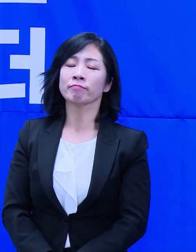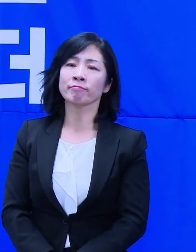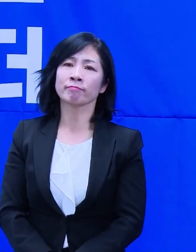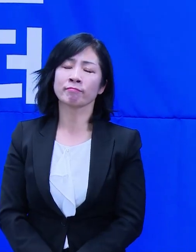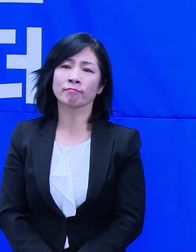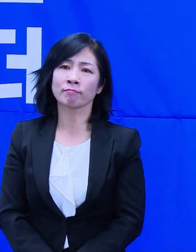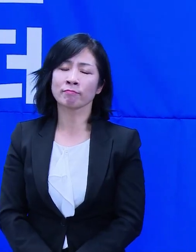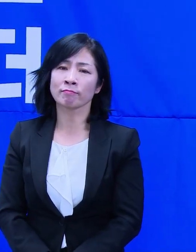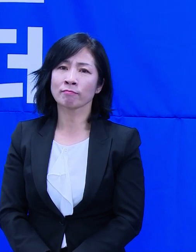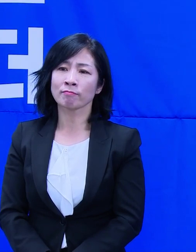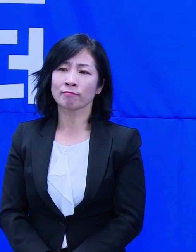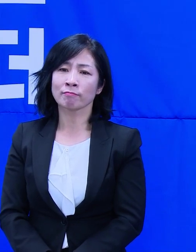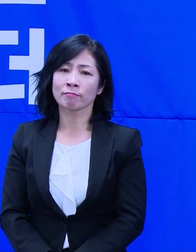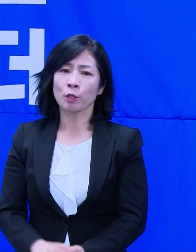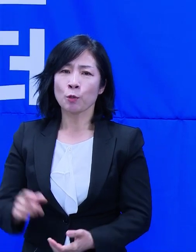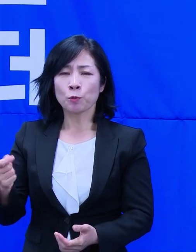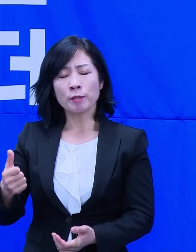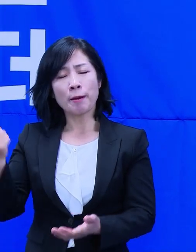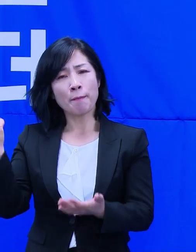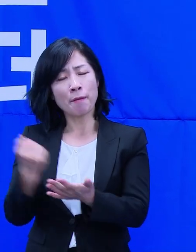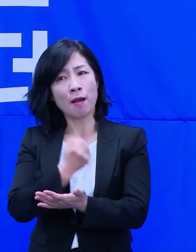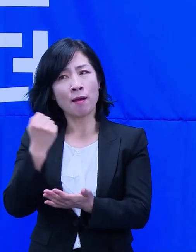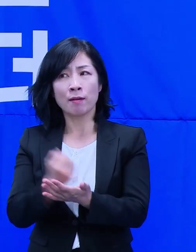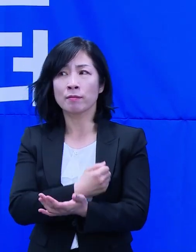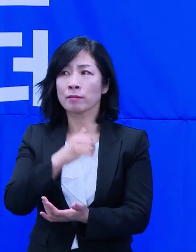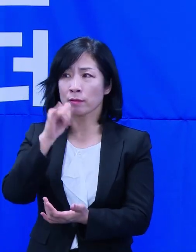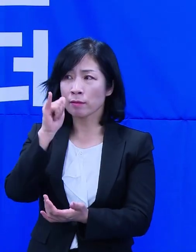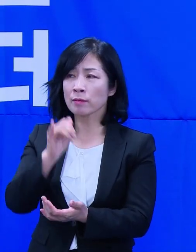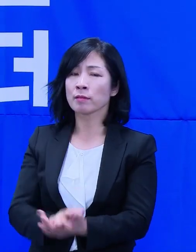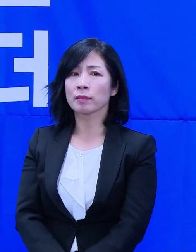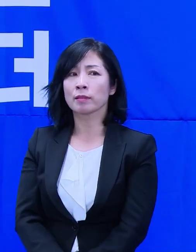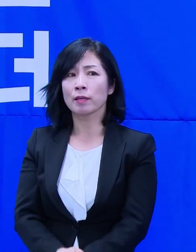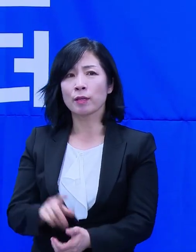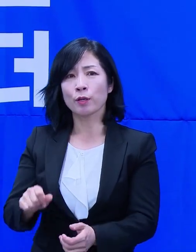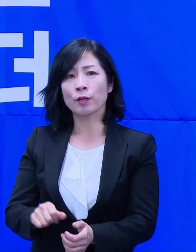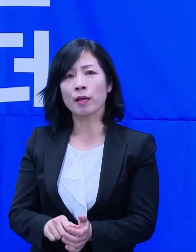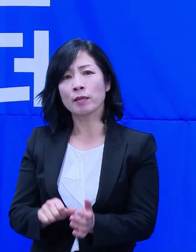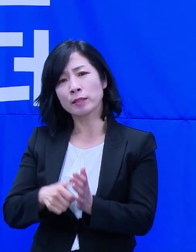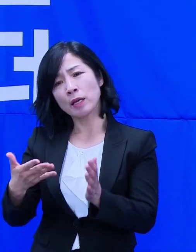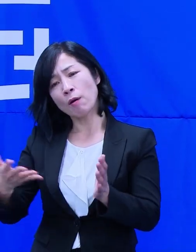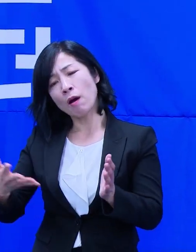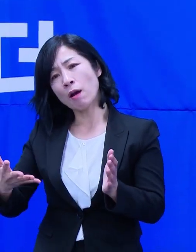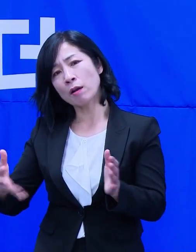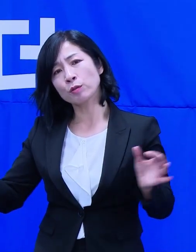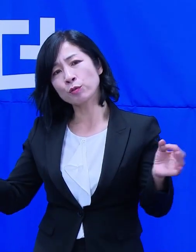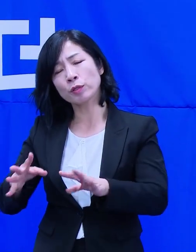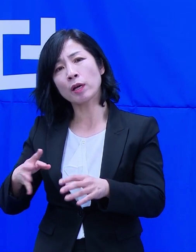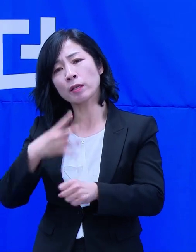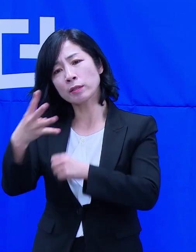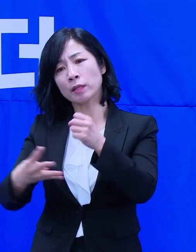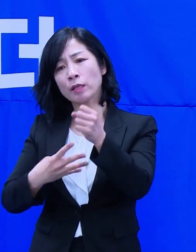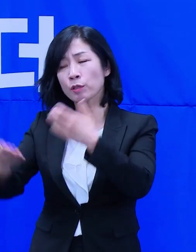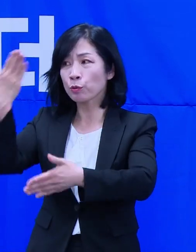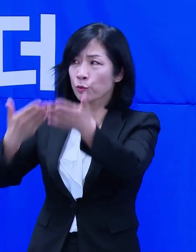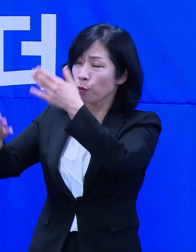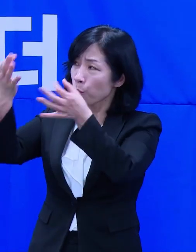지났습니다. 그래서 아쉬운 점도 많은데 이렇게 빨리 지난 4년을 지금 이 순간에 이렇게